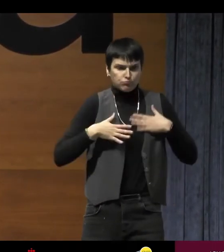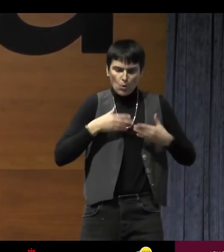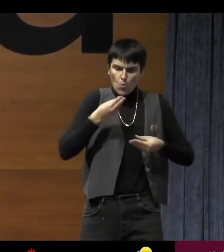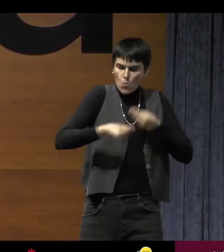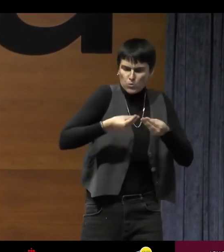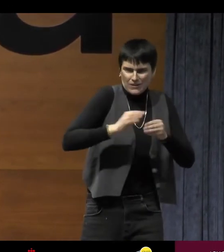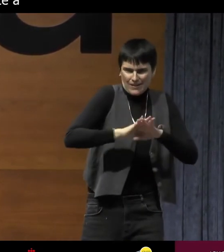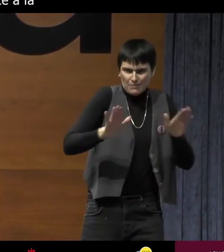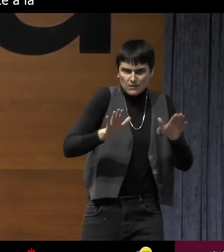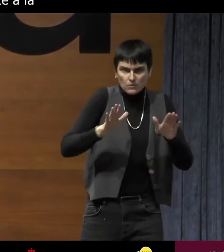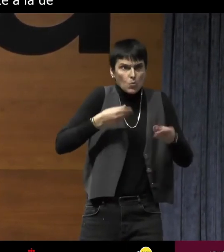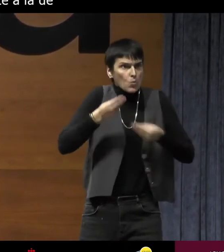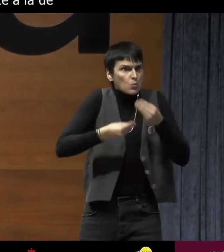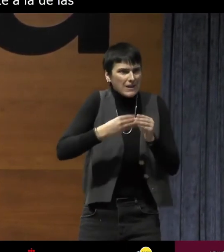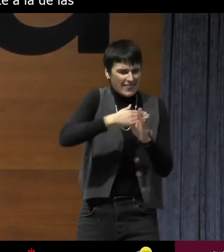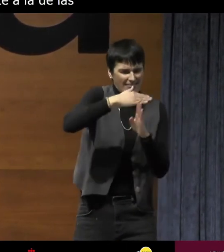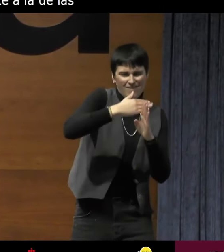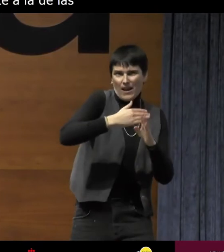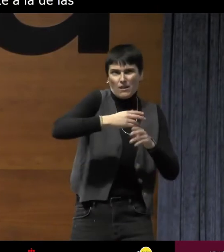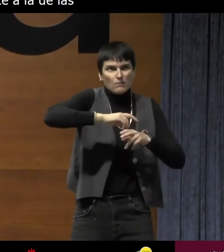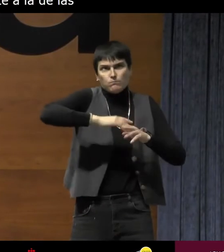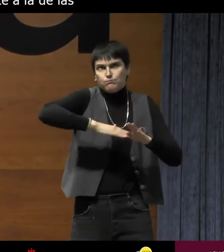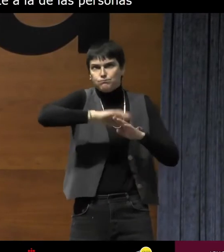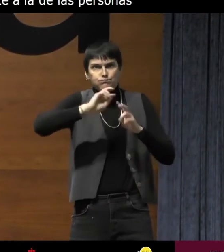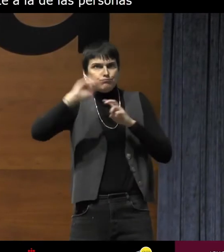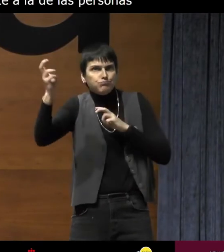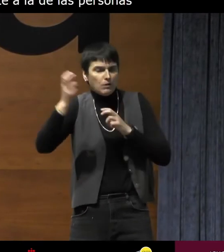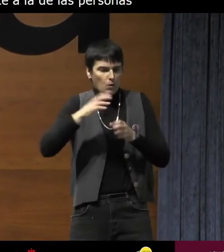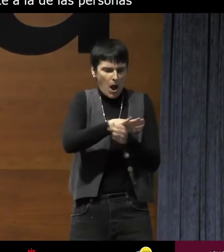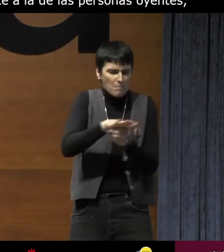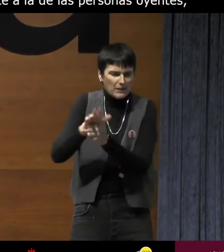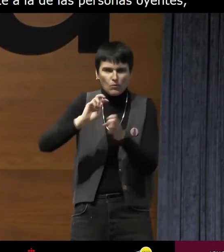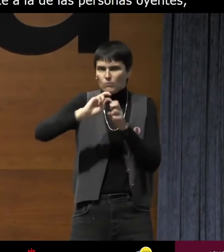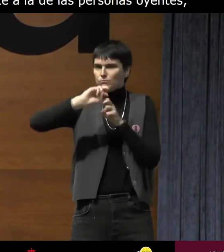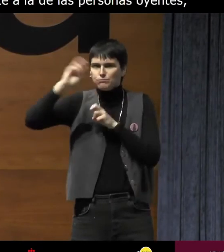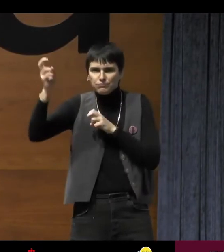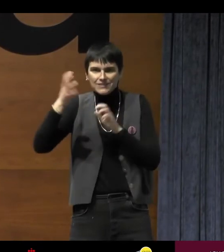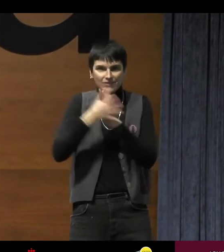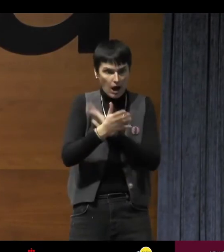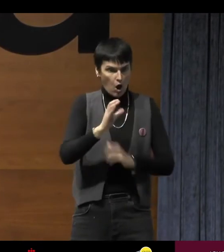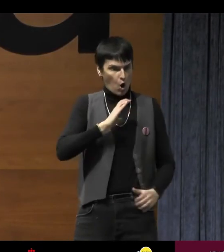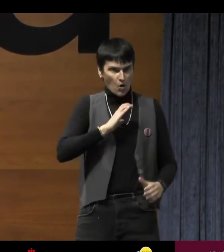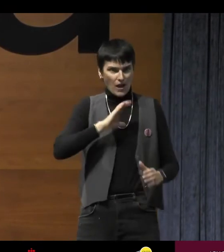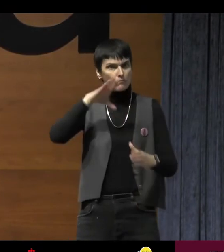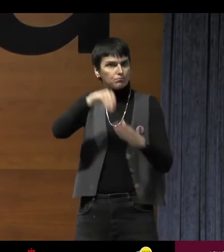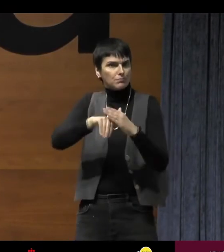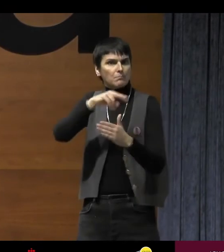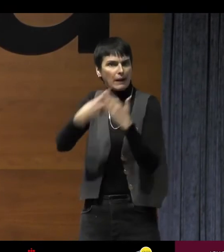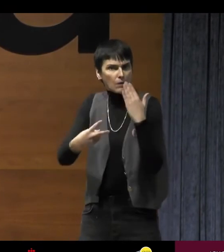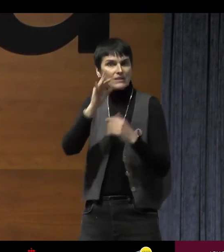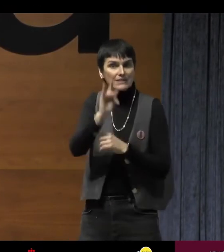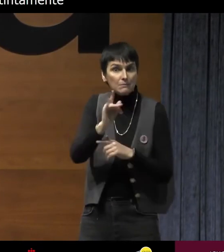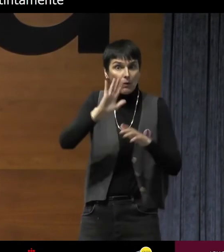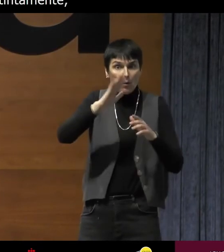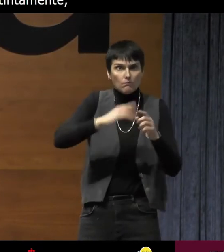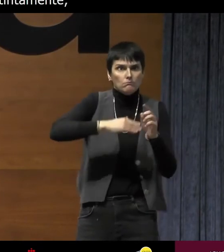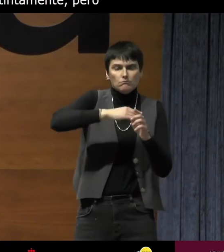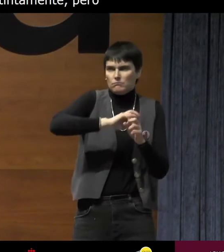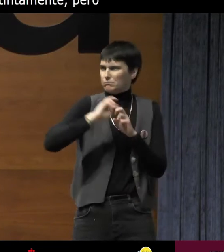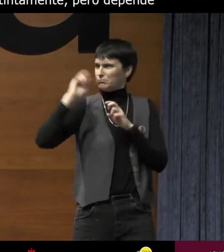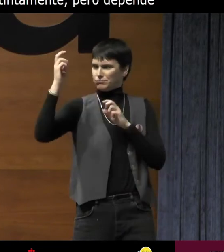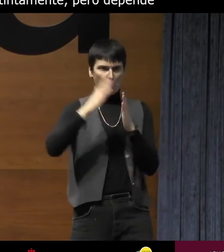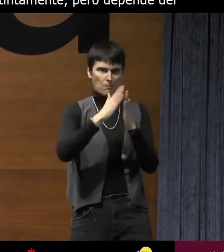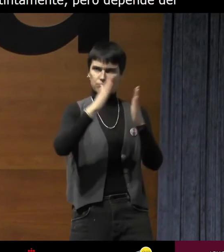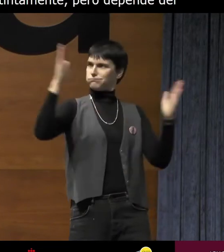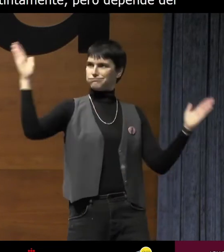personas oyentes. Usamos las 2 lenguas indistintamente, pero depende del nivel y depende de